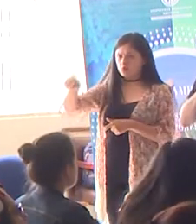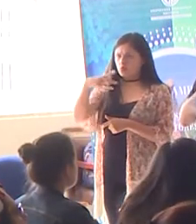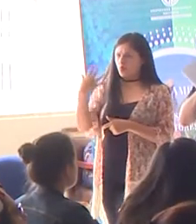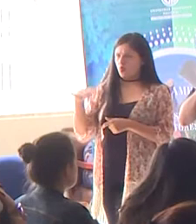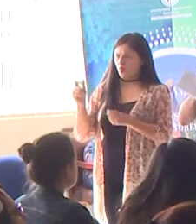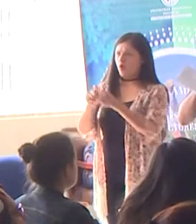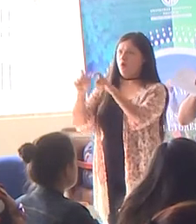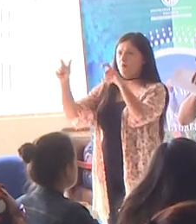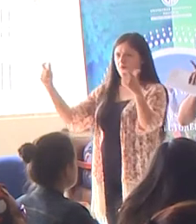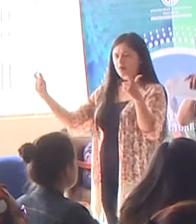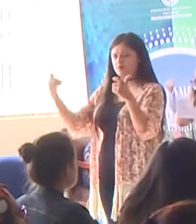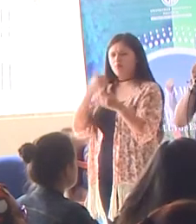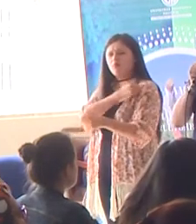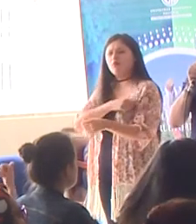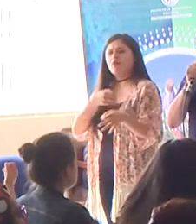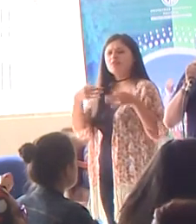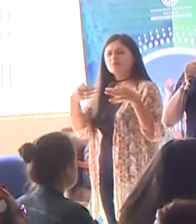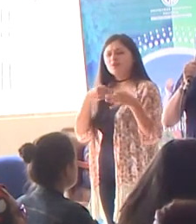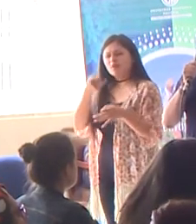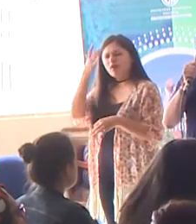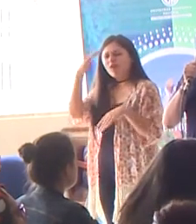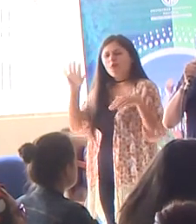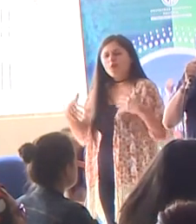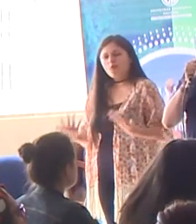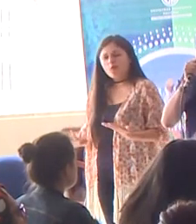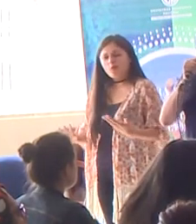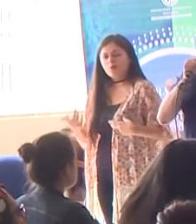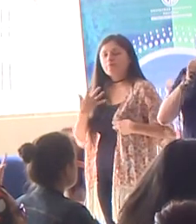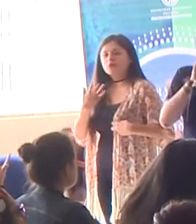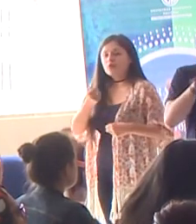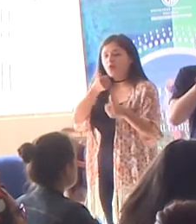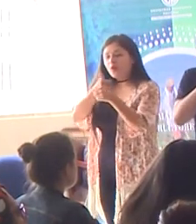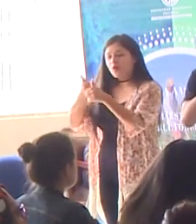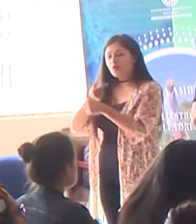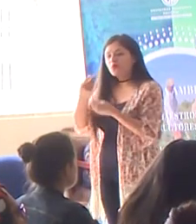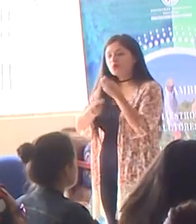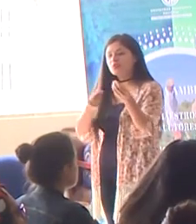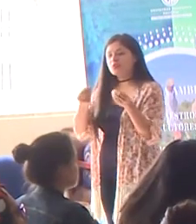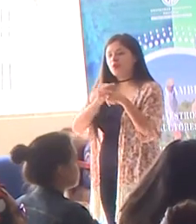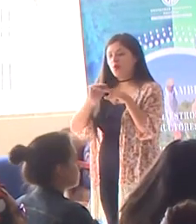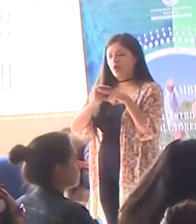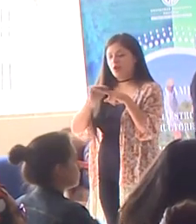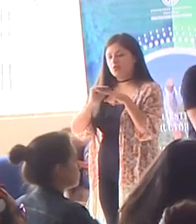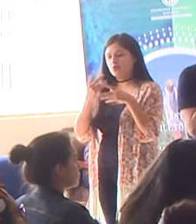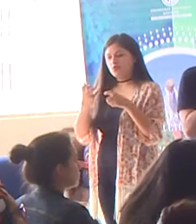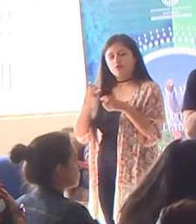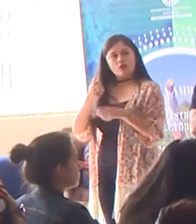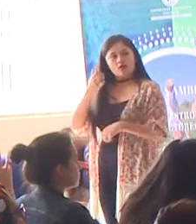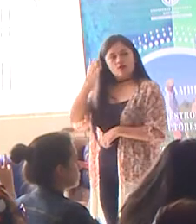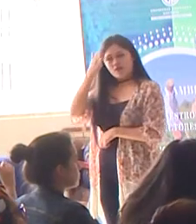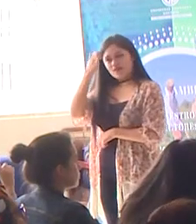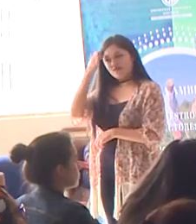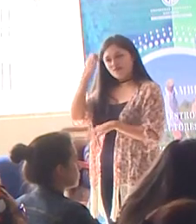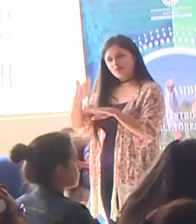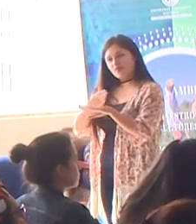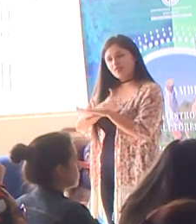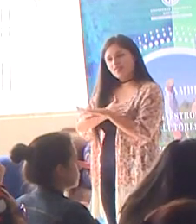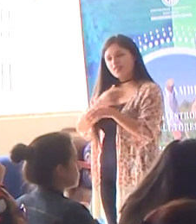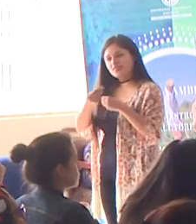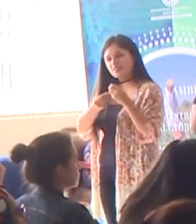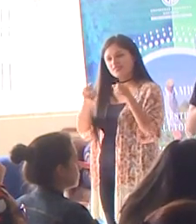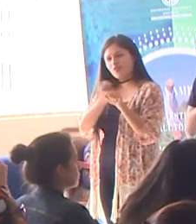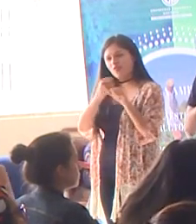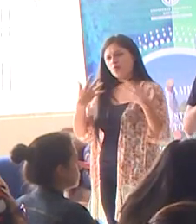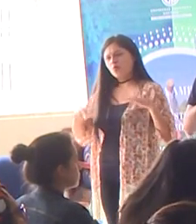quisiera que cada uno de ustedes hiciera un ejercicio muy cortico en este momento ya que el profesor nos trae un material cartográfico muy